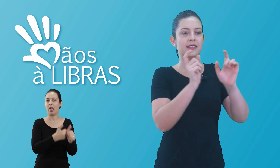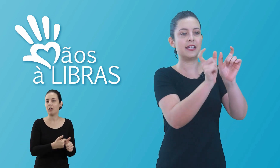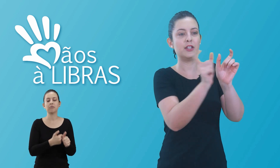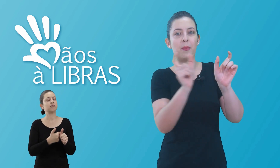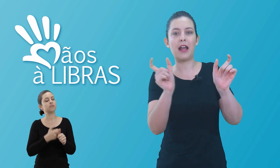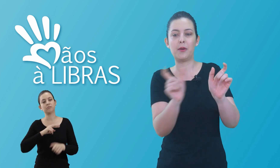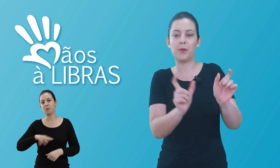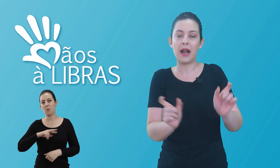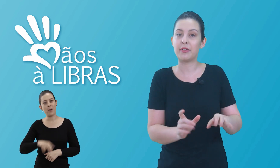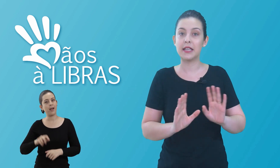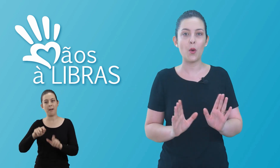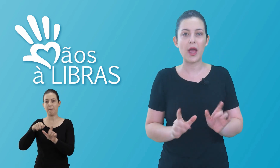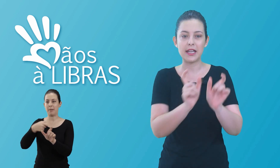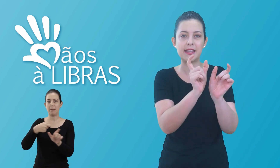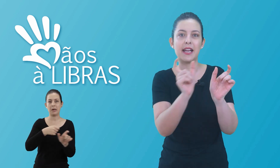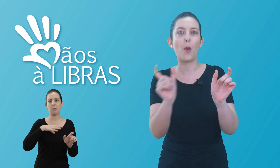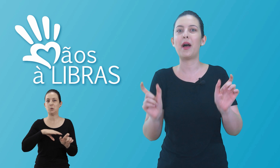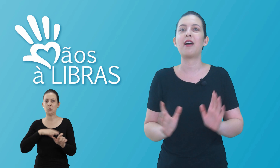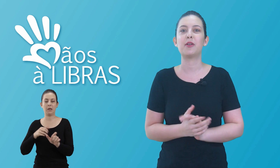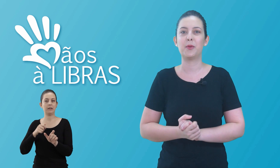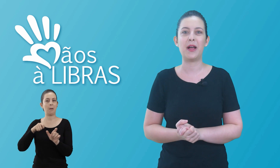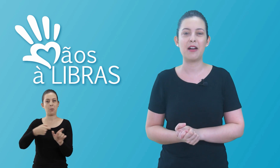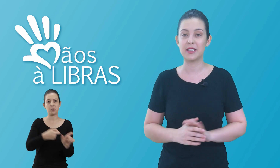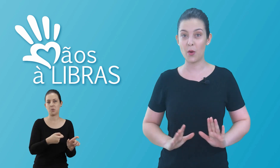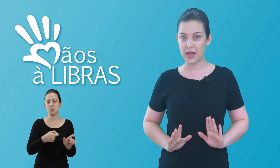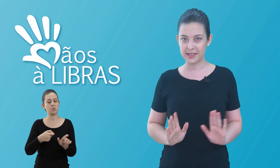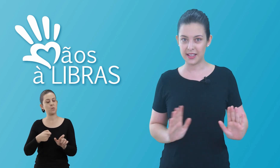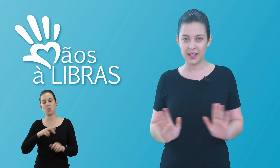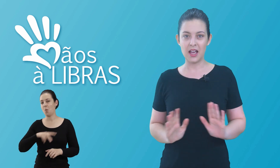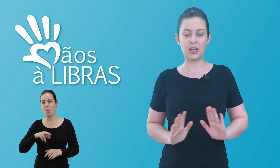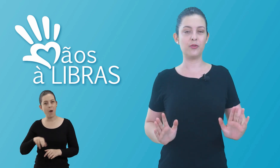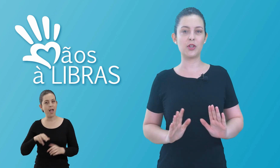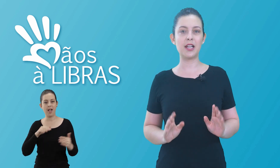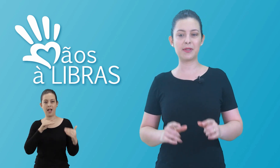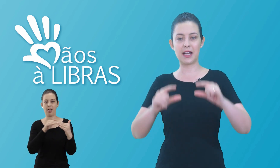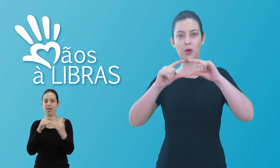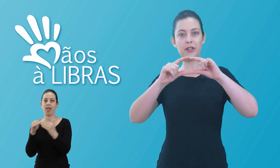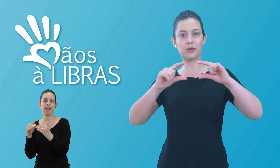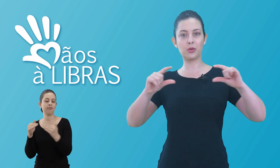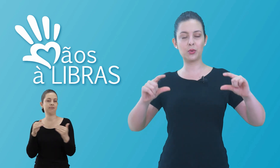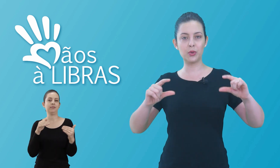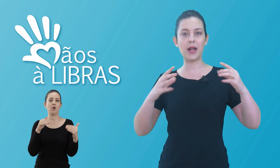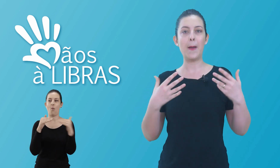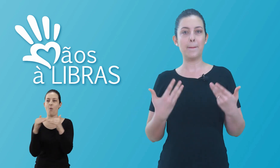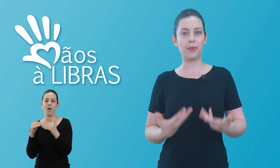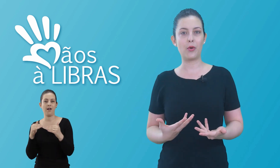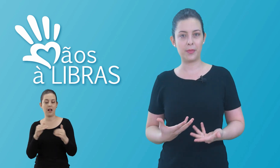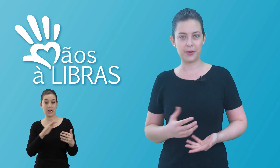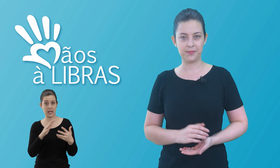faz seguindo palavra por palavra, não é literal palavra por palavra, não é assim que funciona a Libras, ela tem uma